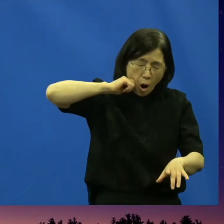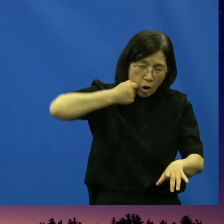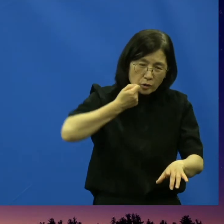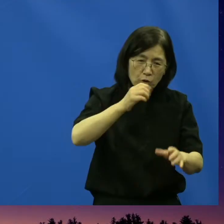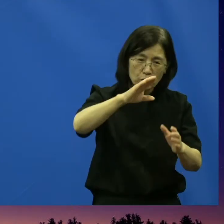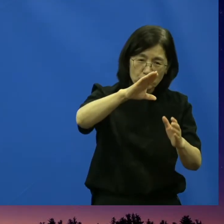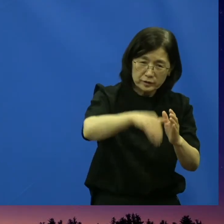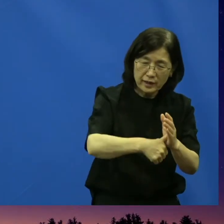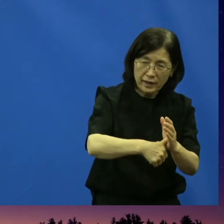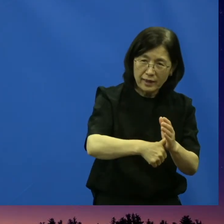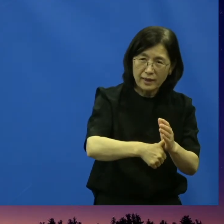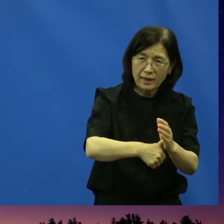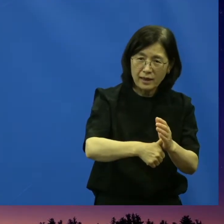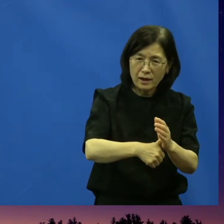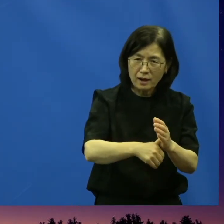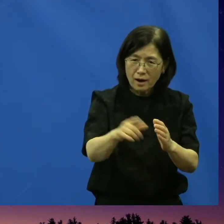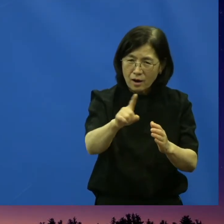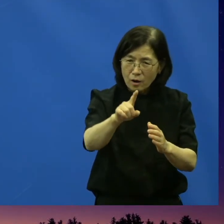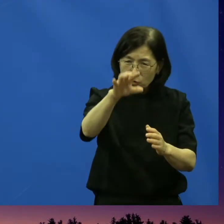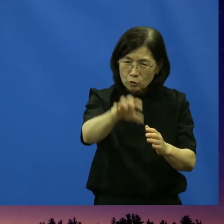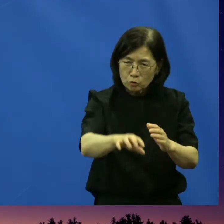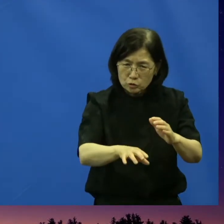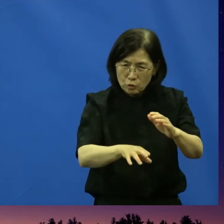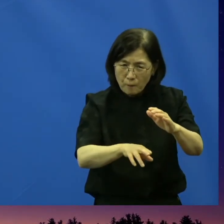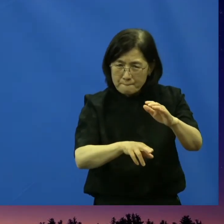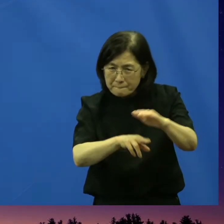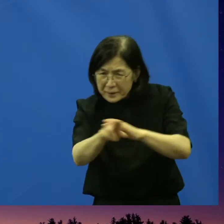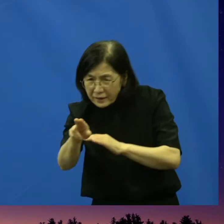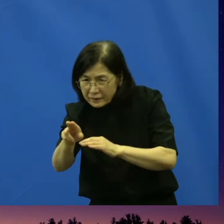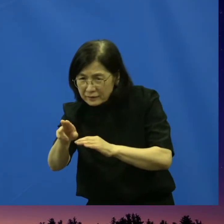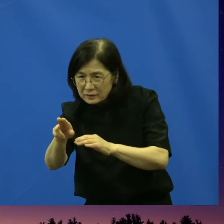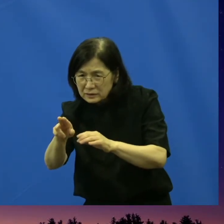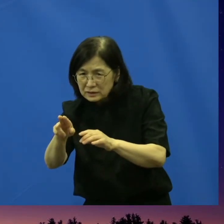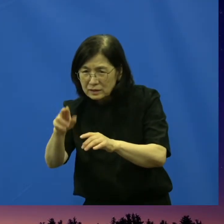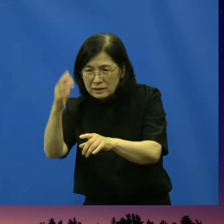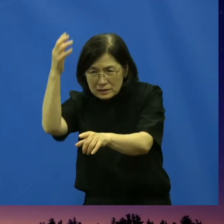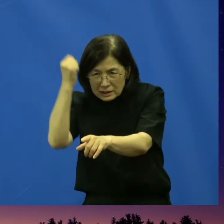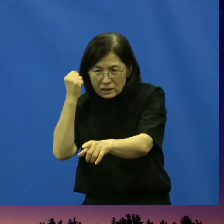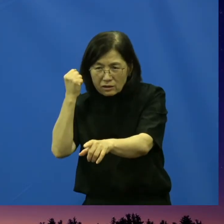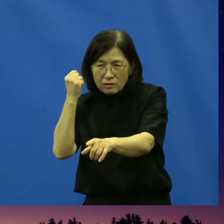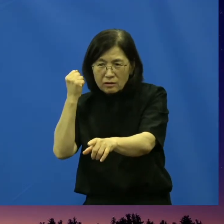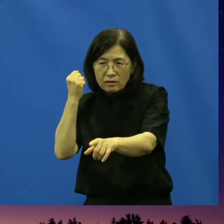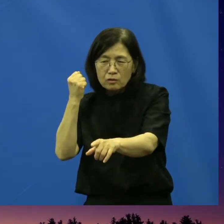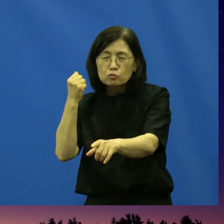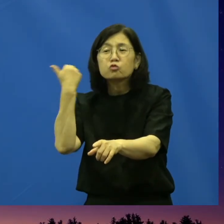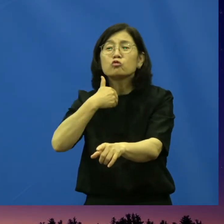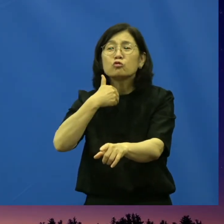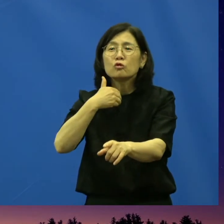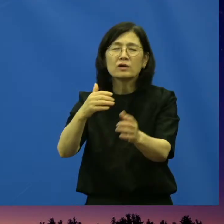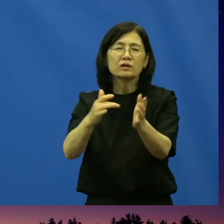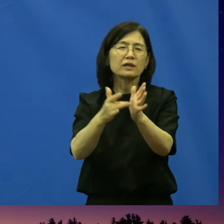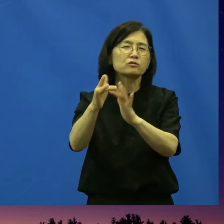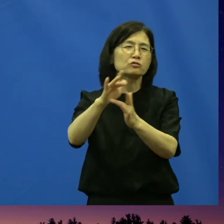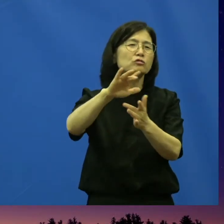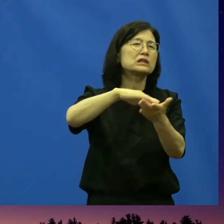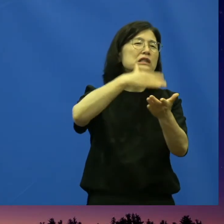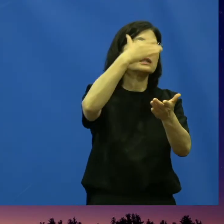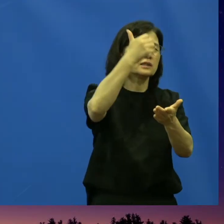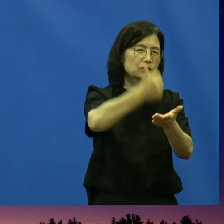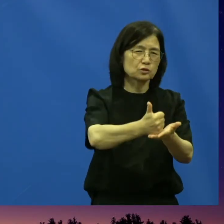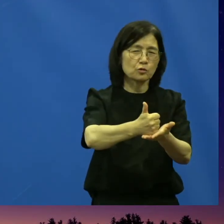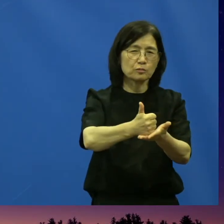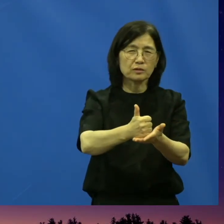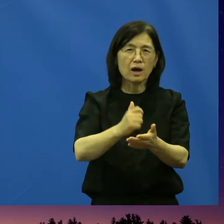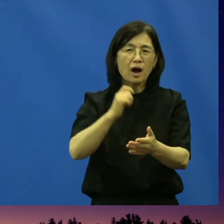때 우리가 어디로 가야 할 것인가를 정확하게 알고 있어야 된다. 그게 어디예요? 예수 그리스도라는 거죠. 여러분, 어려움이